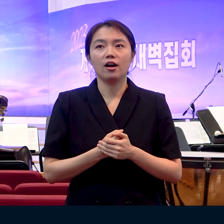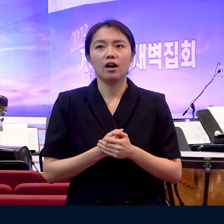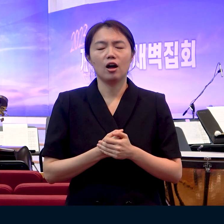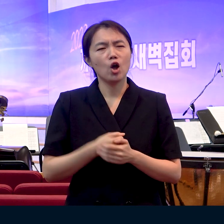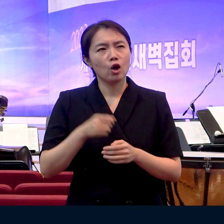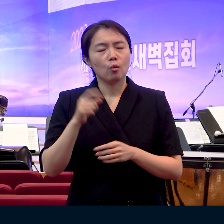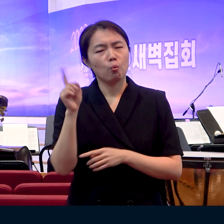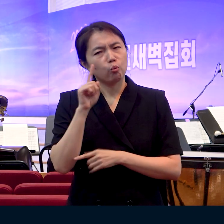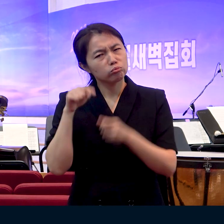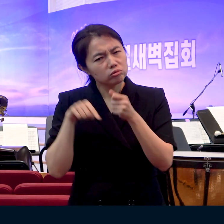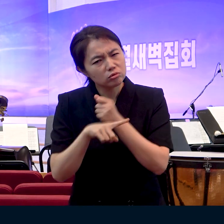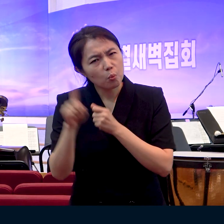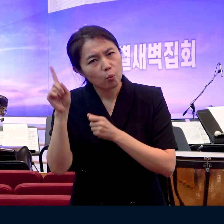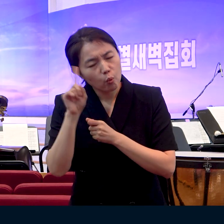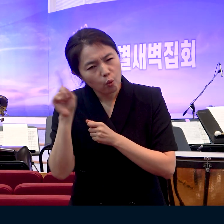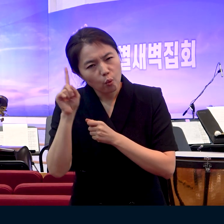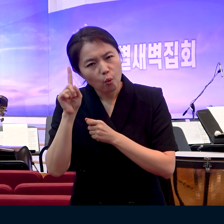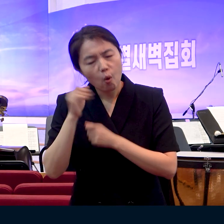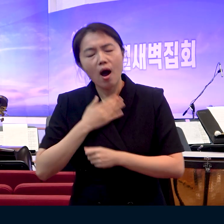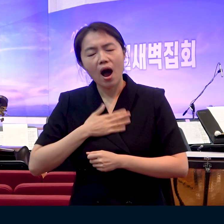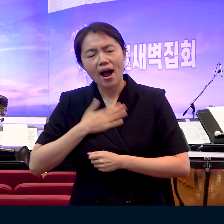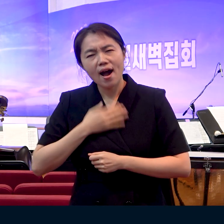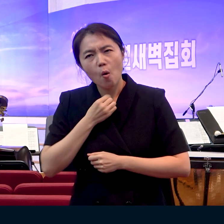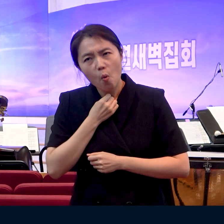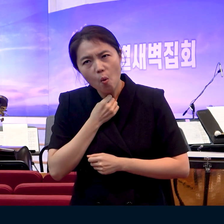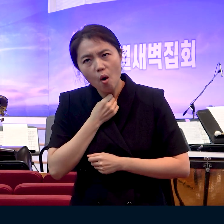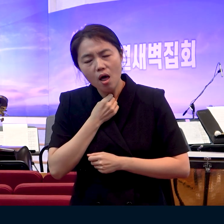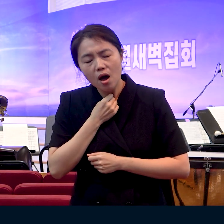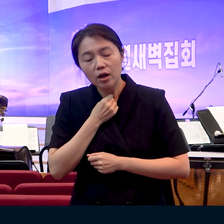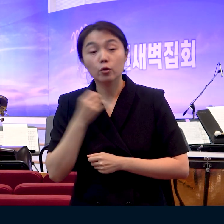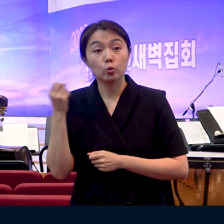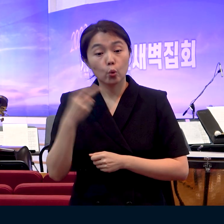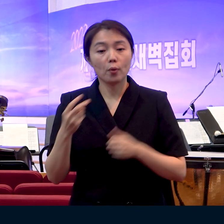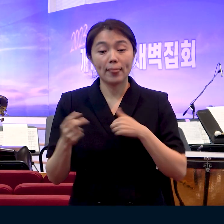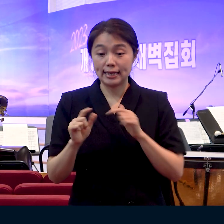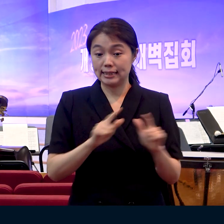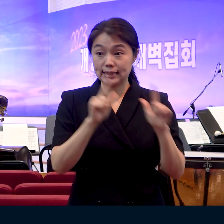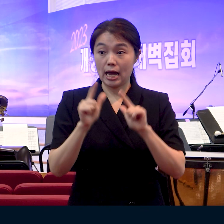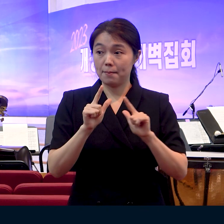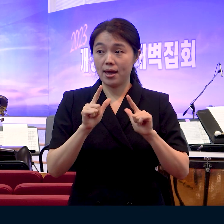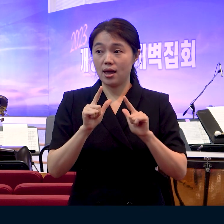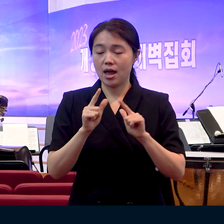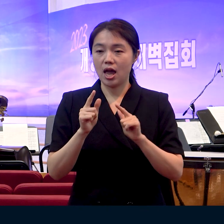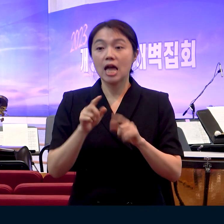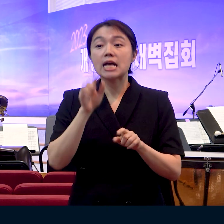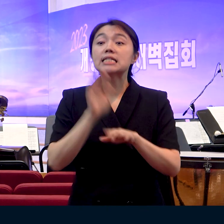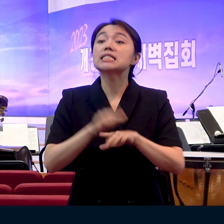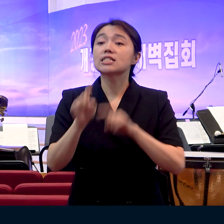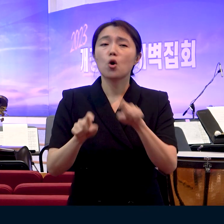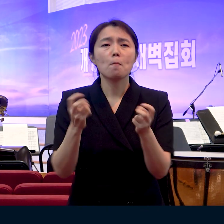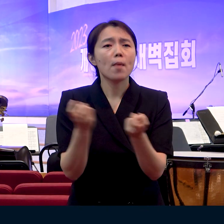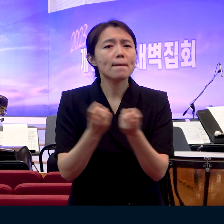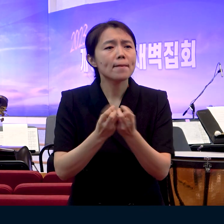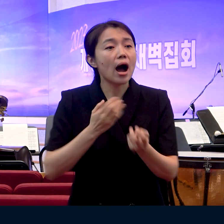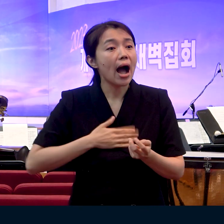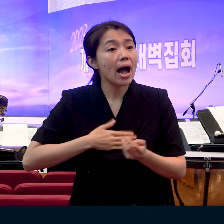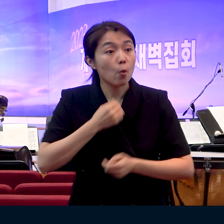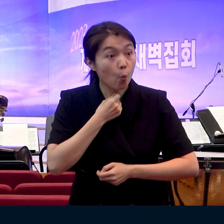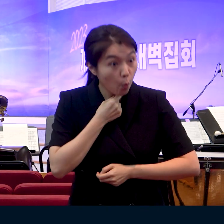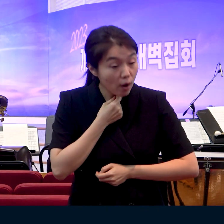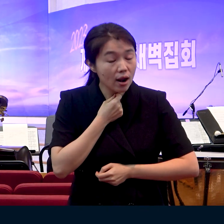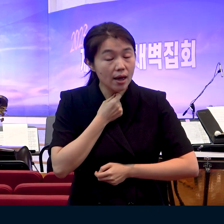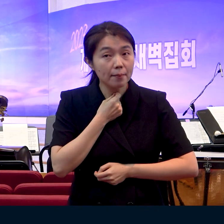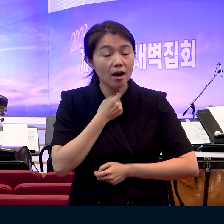뜻이 무엇인지, 어떤 것인지, 또 어떻게 적용해야 될지가 정확하지 않다고 한다면, 여러분